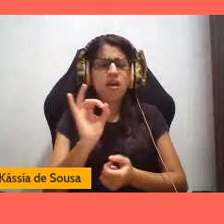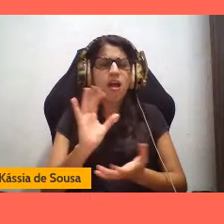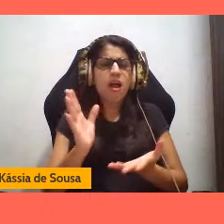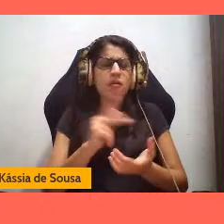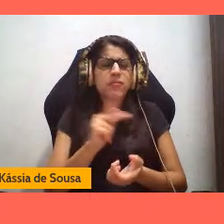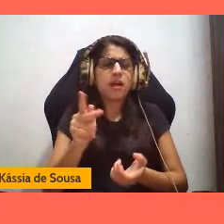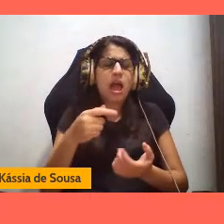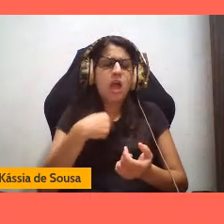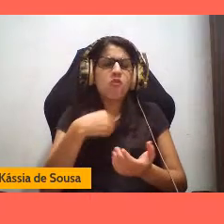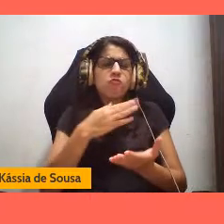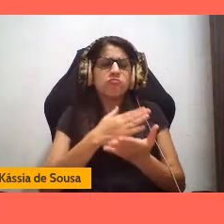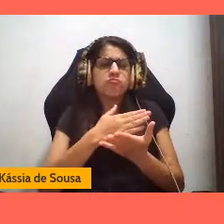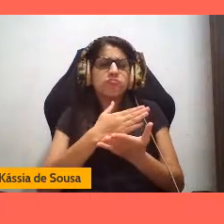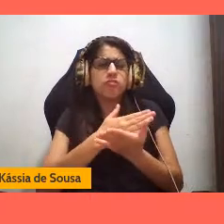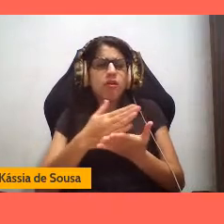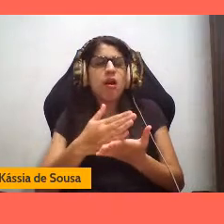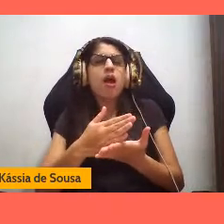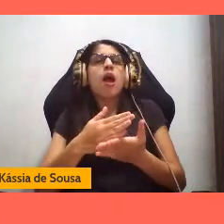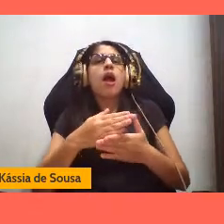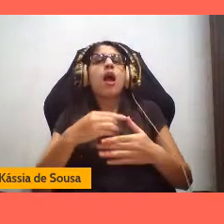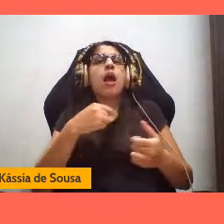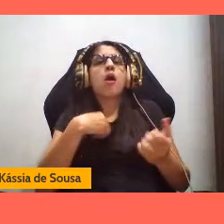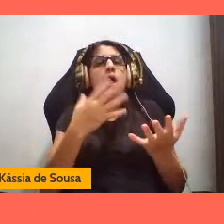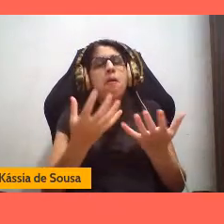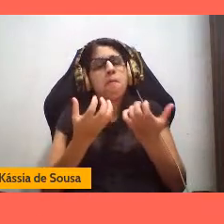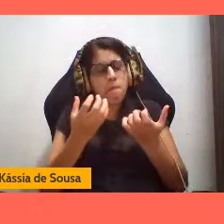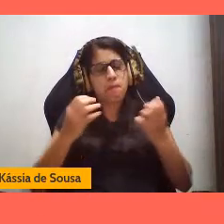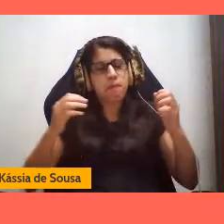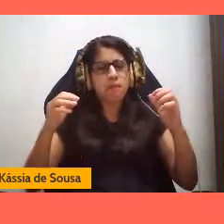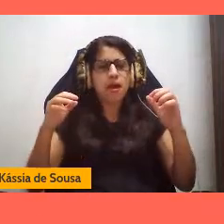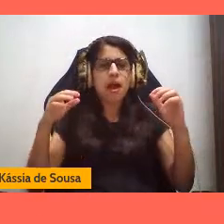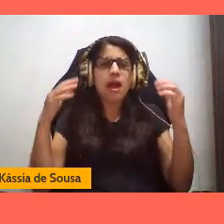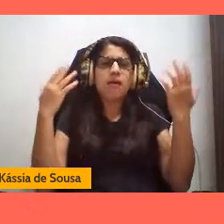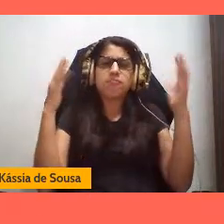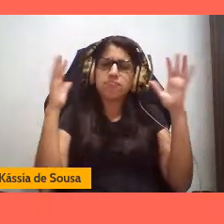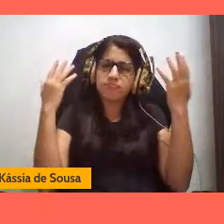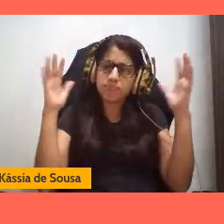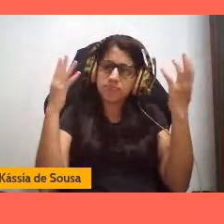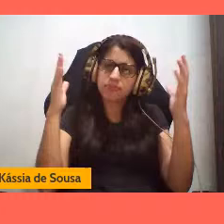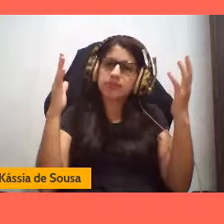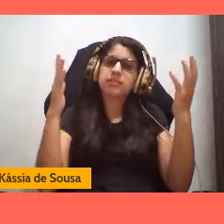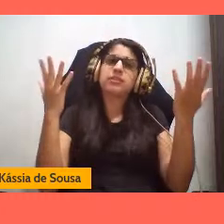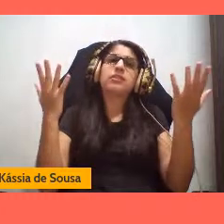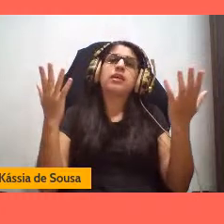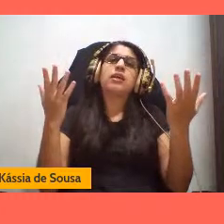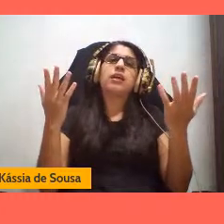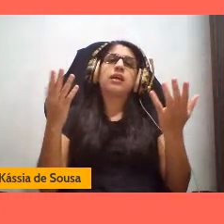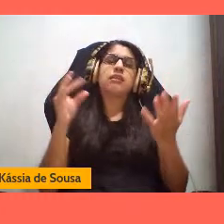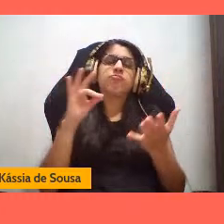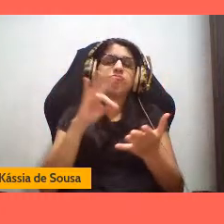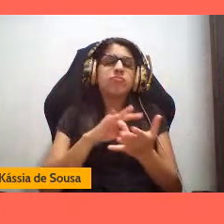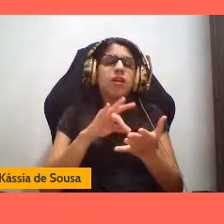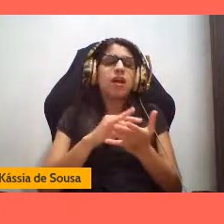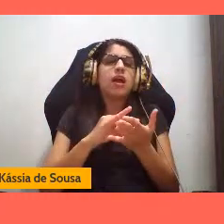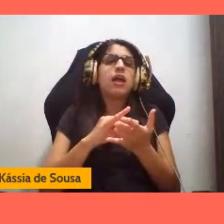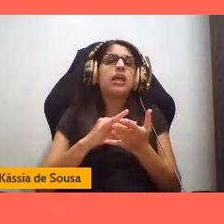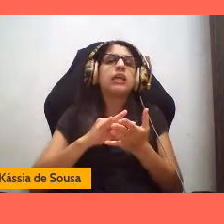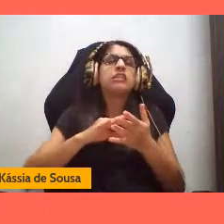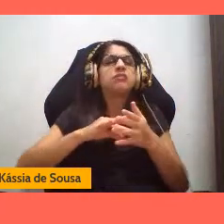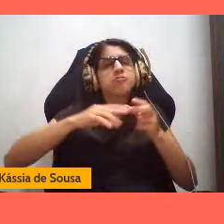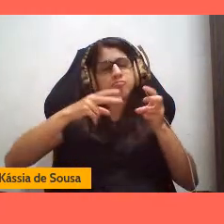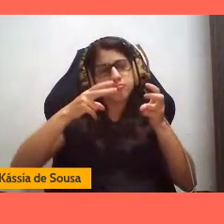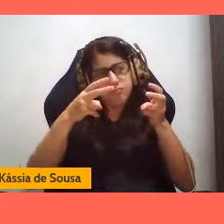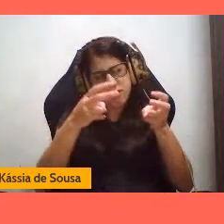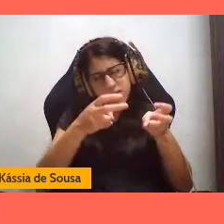começar. Eu queria parabenizar, né? Na realidade, a gente verifica, a